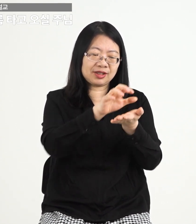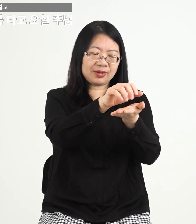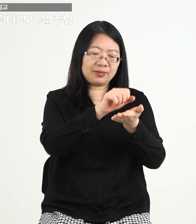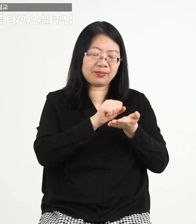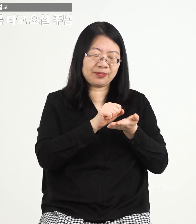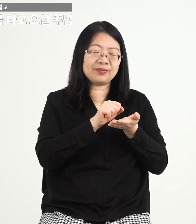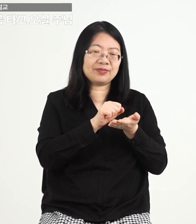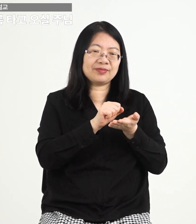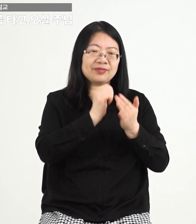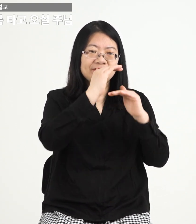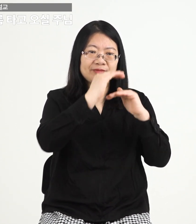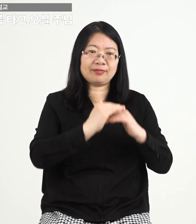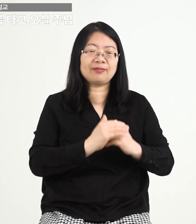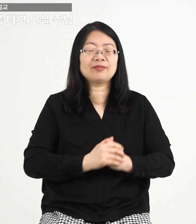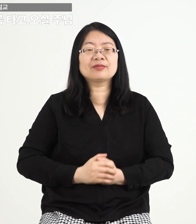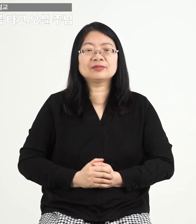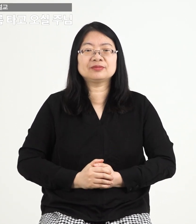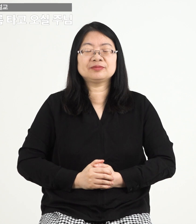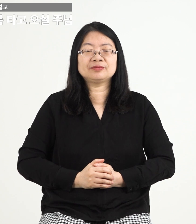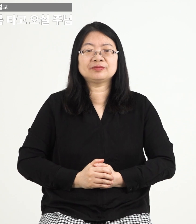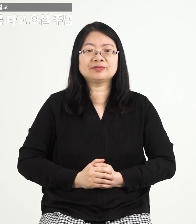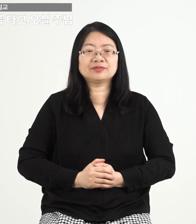계시란 말이에요.